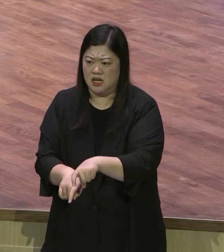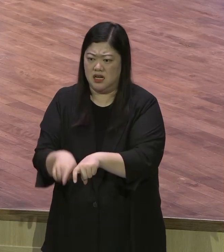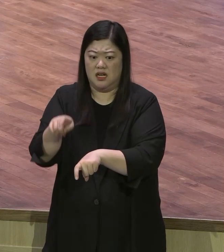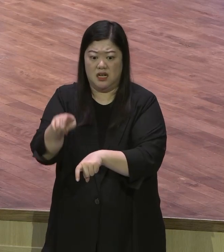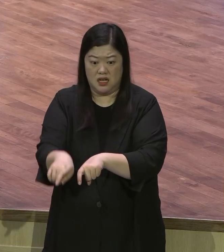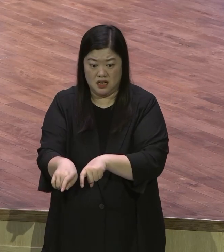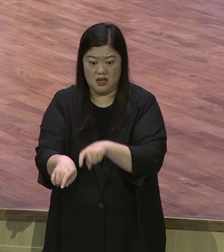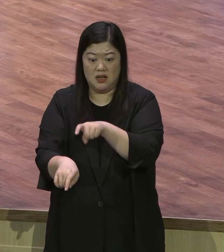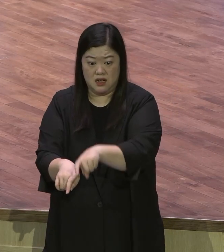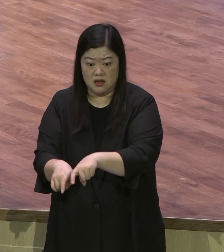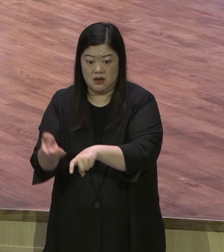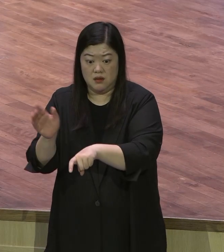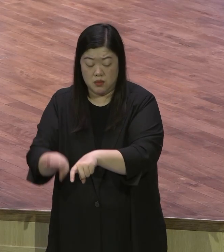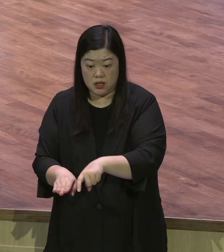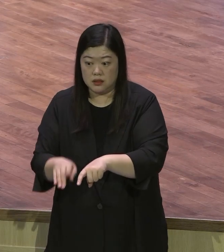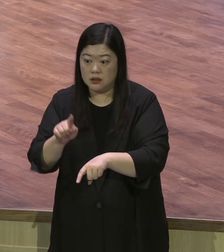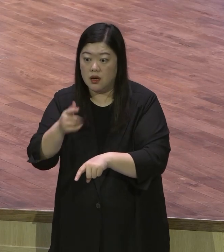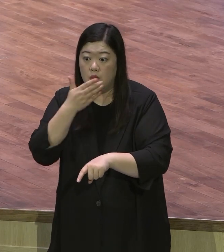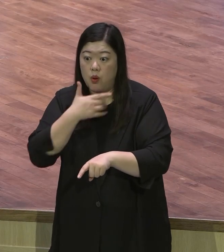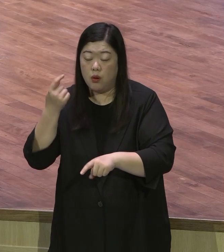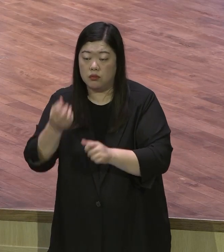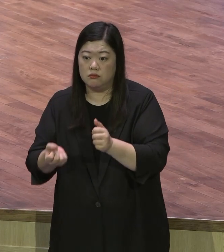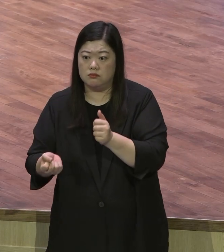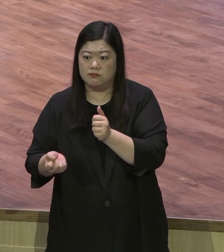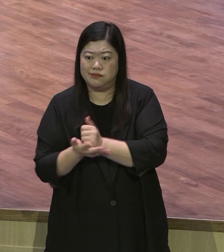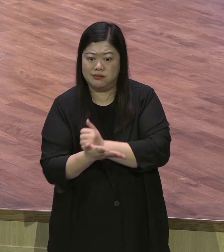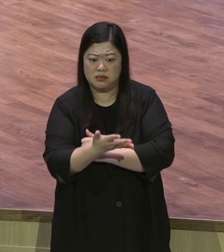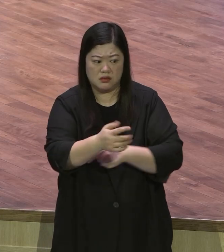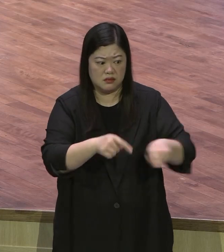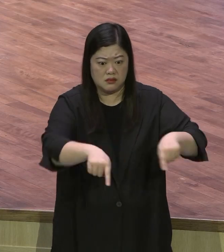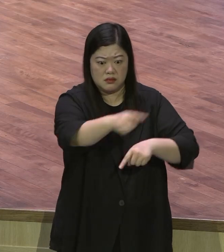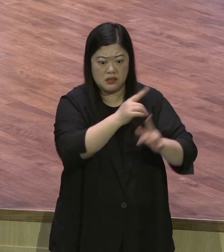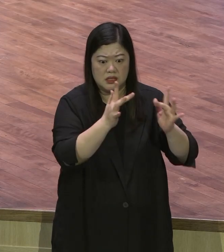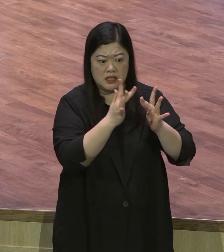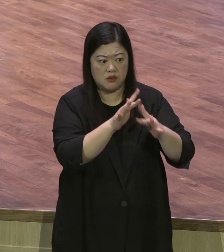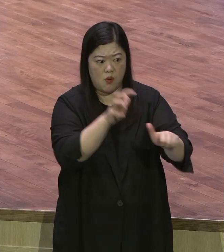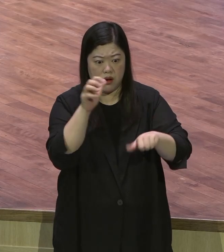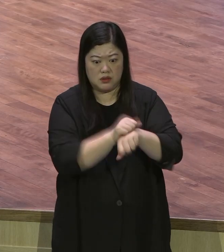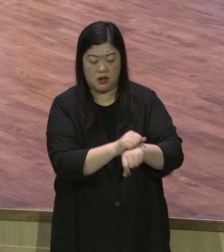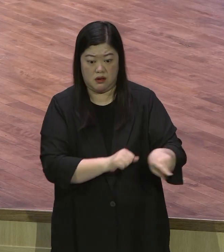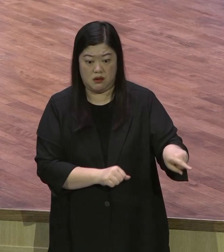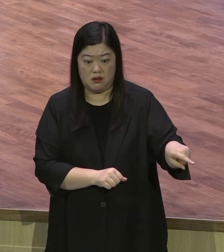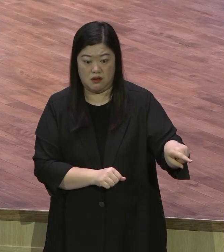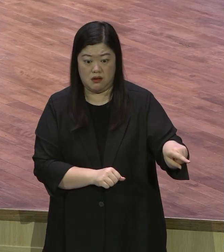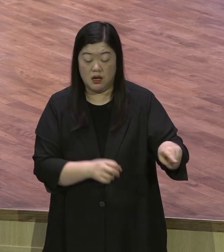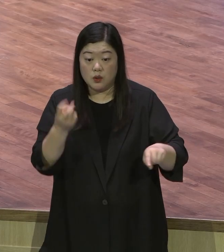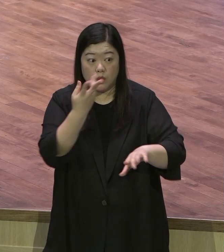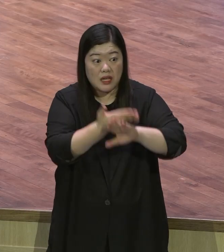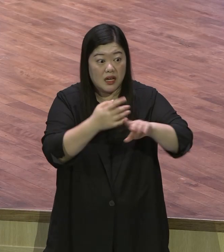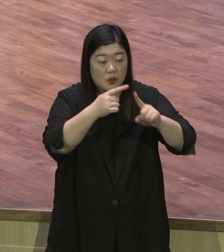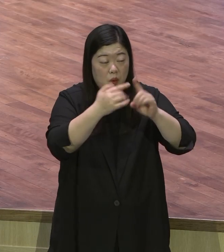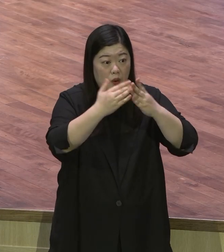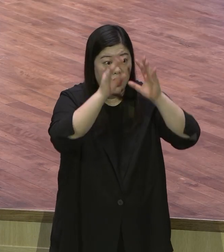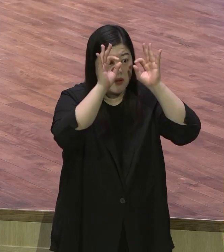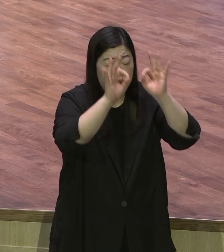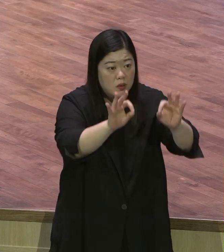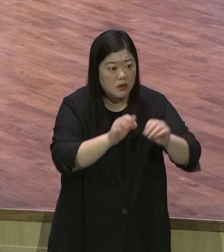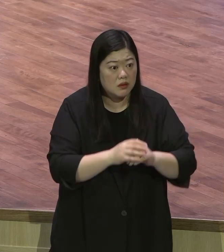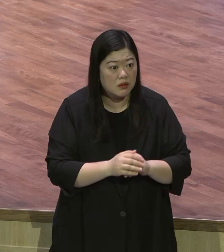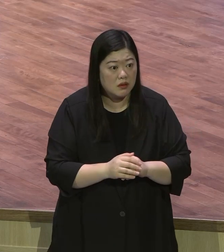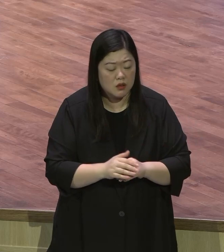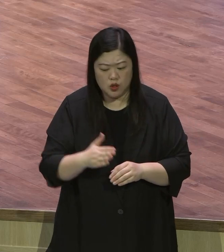고요한 상황이 있는데, 이 복음의 불을 붙이는 이런 분들이 내가 볼 때는 우리 단체밖에 없어요. 우리는 영적